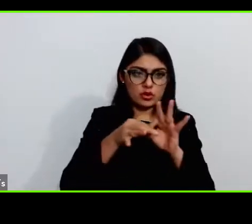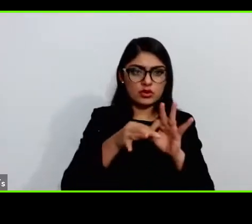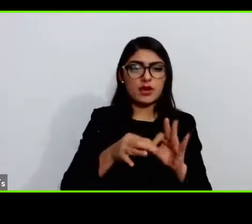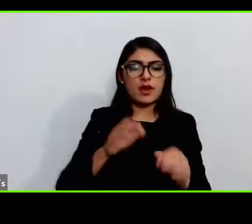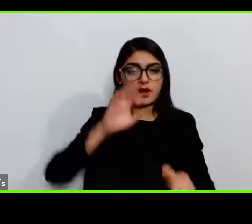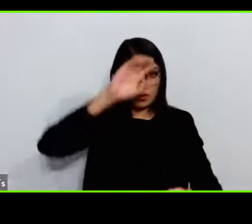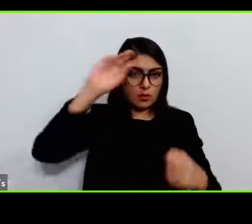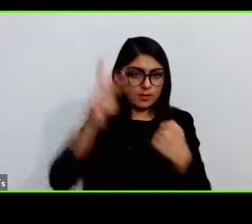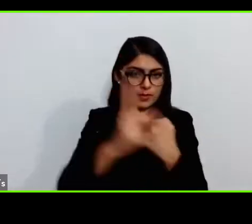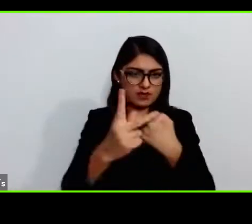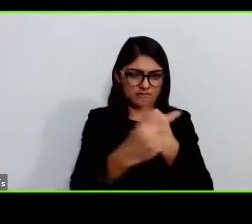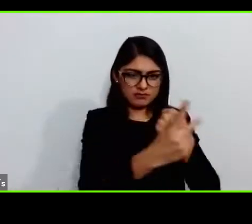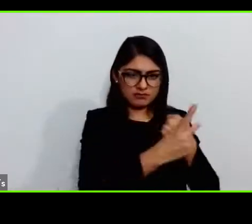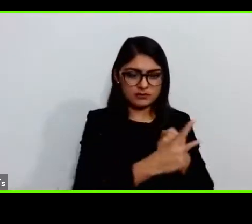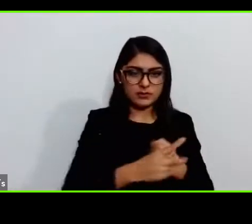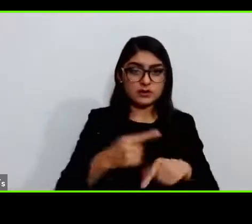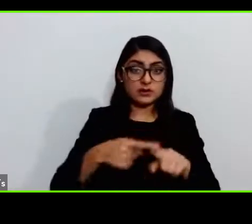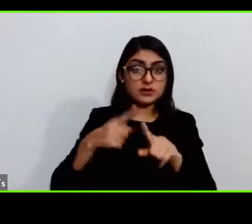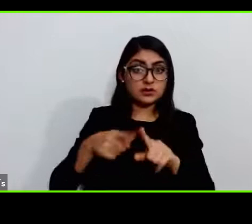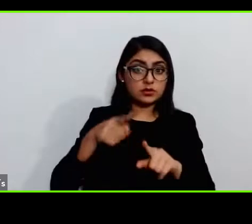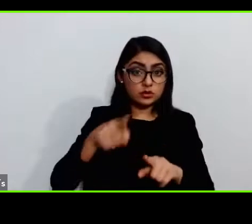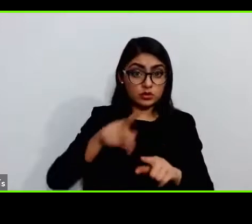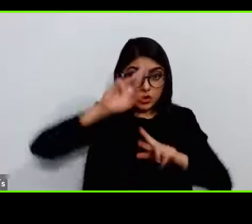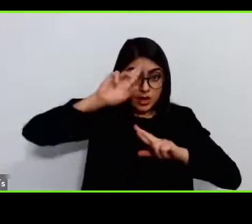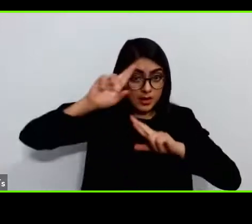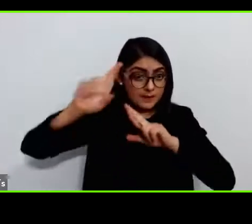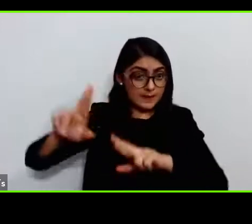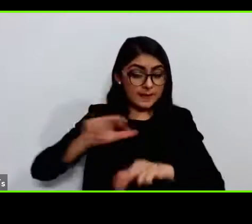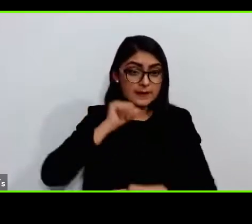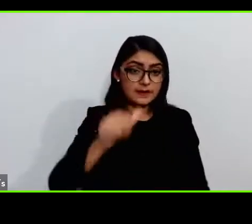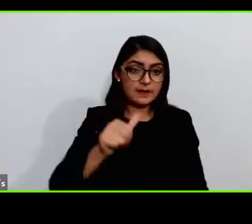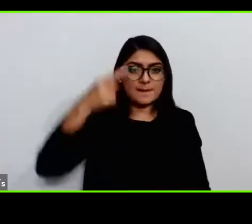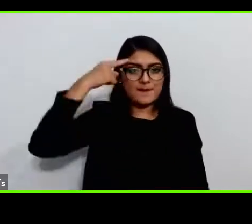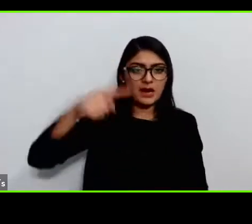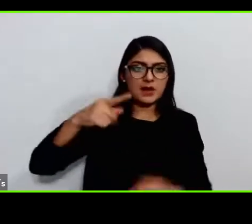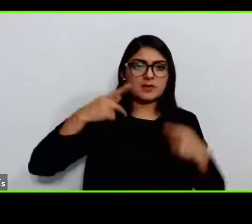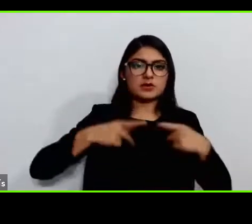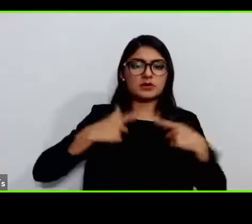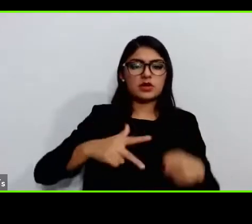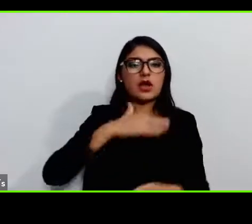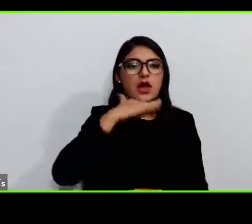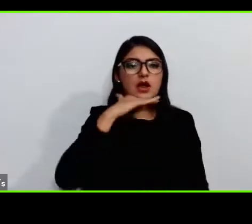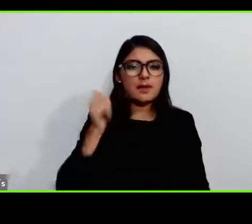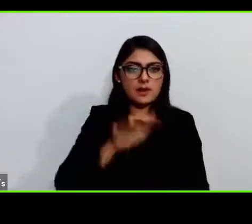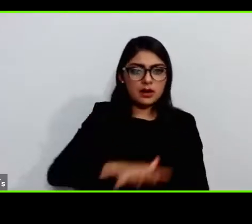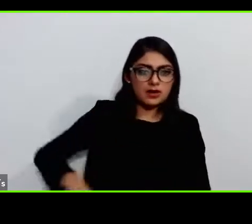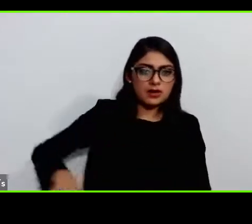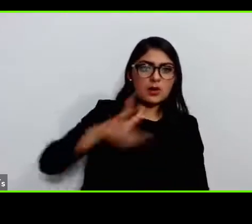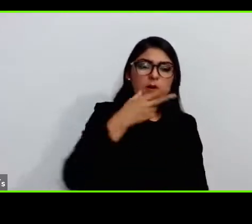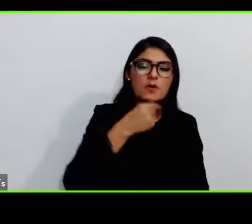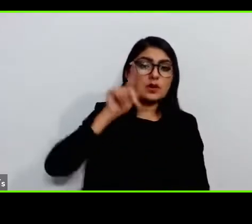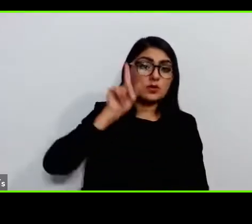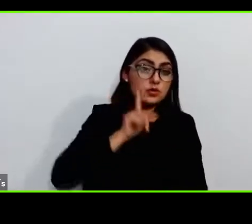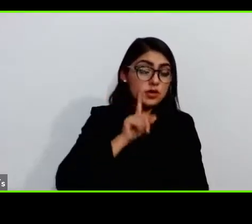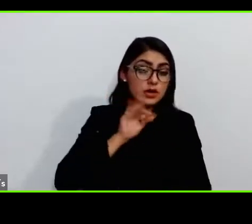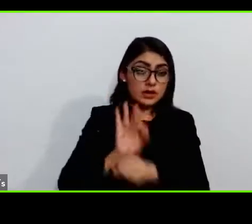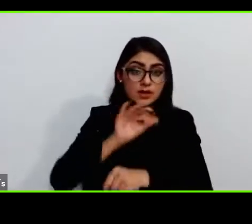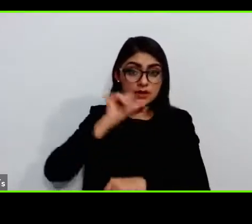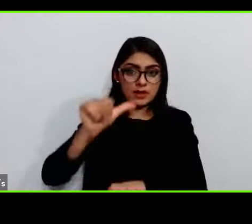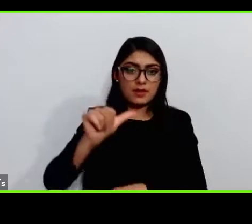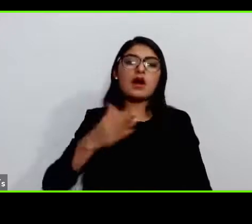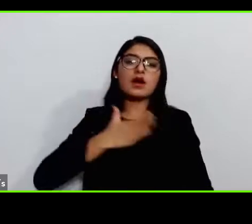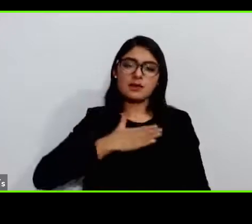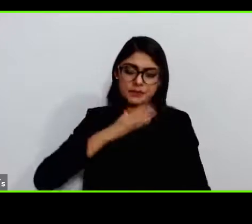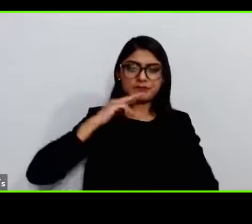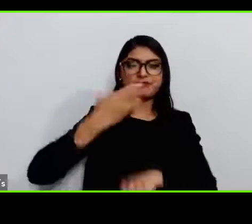protegidos para los alemanes y las alemanas, entonces yo, como Tribunal Constitucional, tengo la obligación de proteger esos